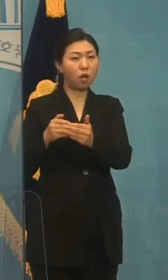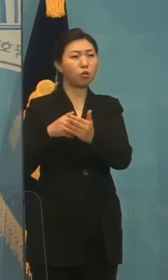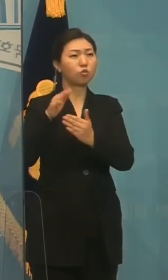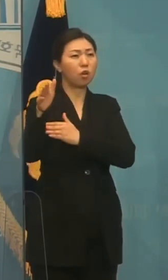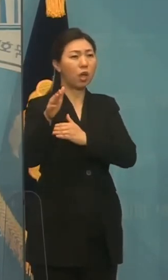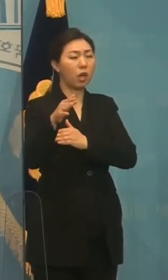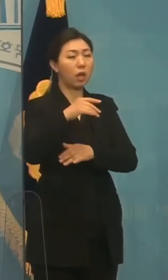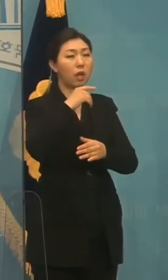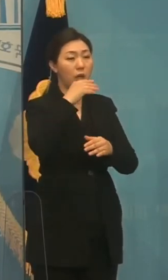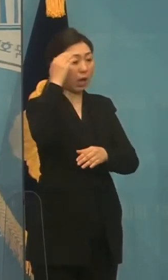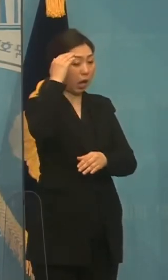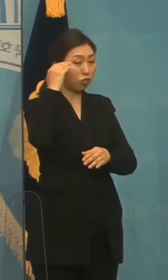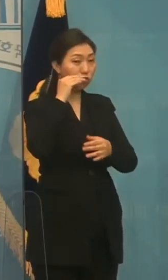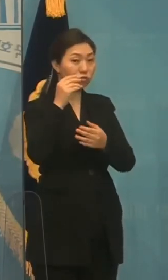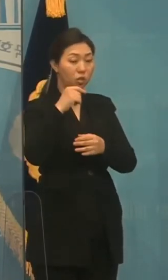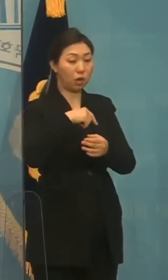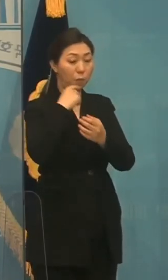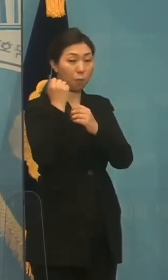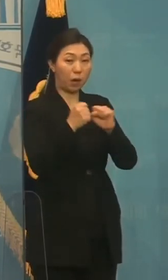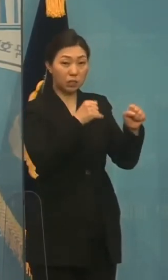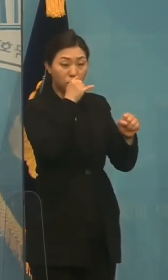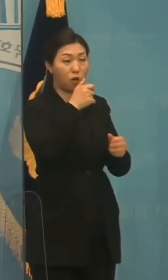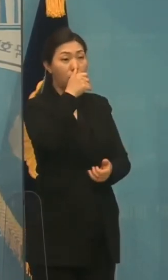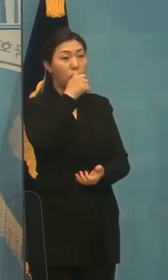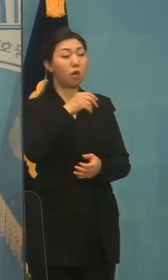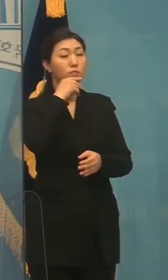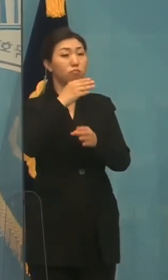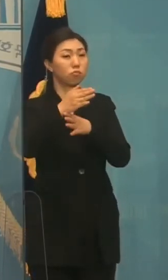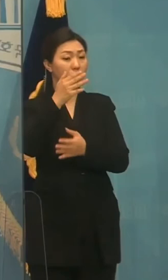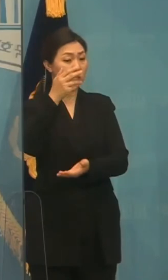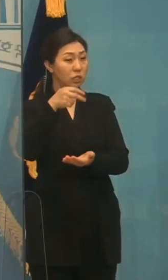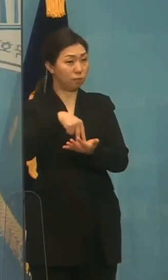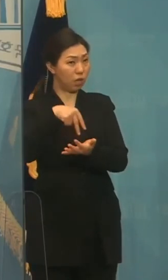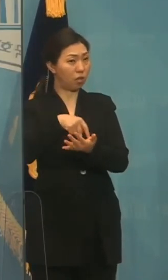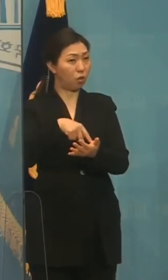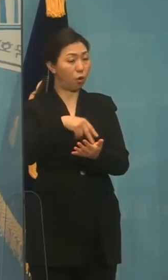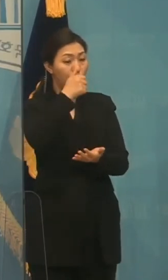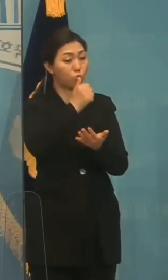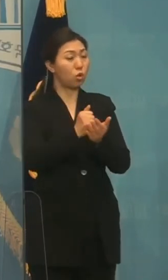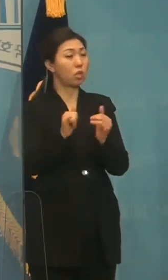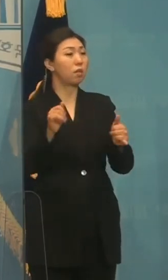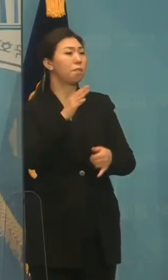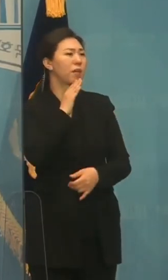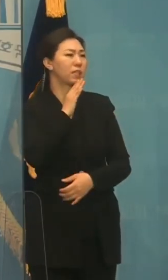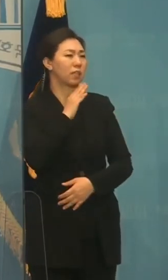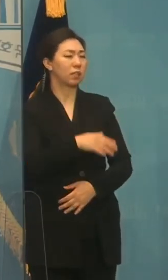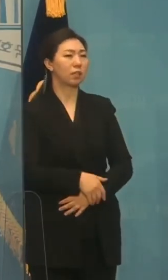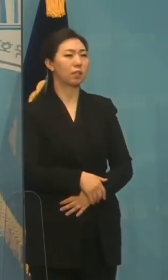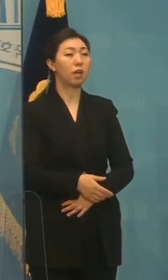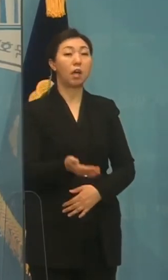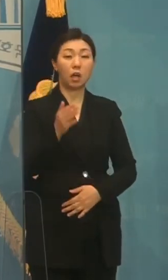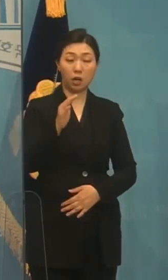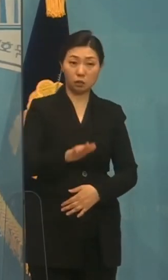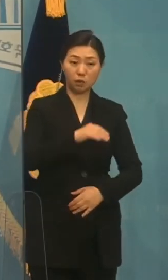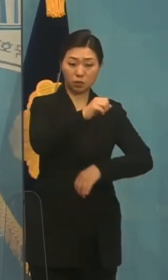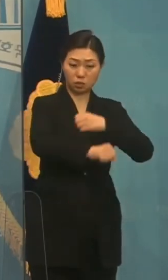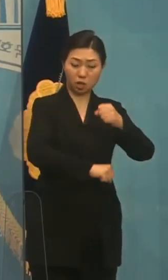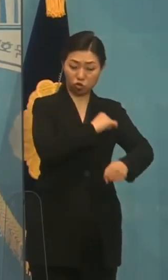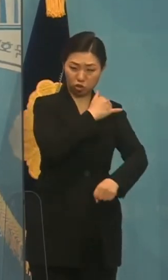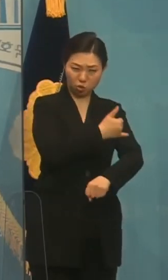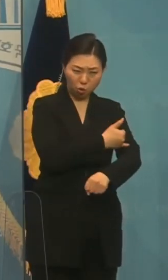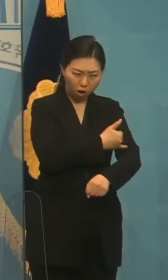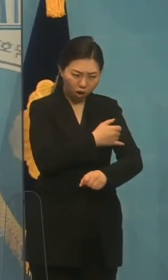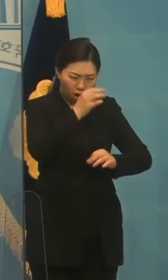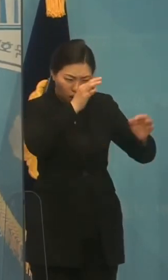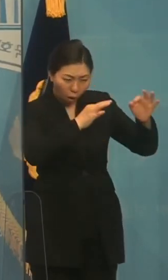나왔습니다. 북한 입장에서는 범죄자죠. 상관을 살해했으니까. 그렇지만은 자유와 인권을 찾아서